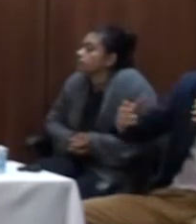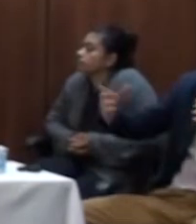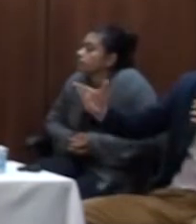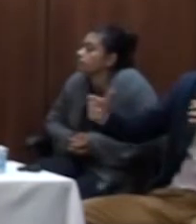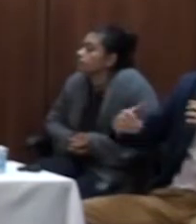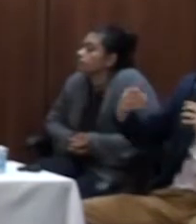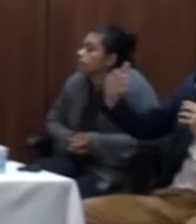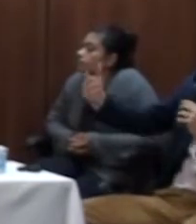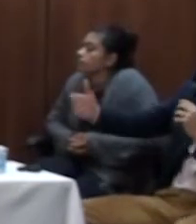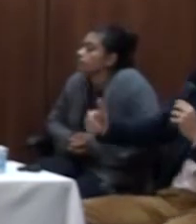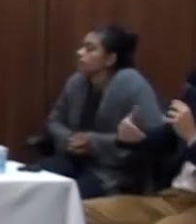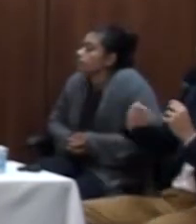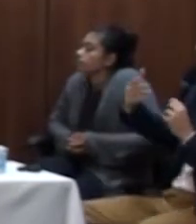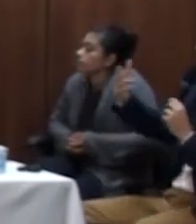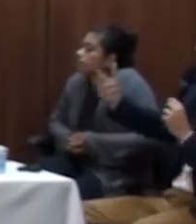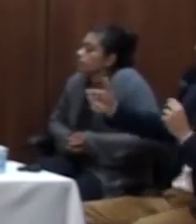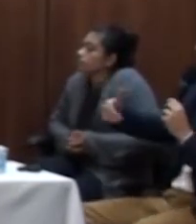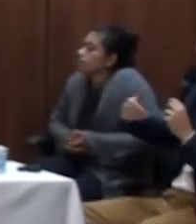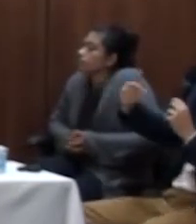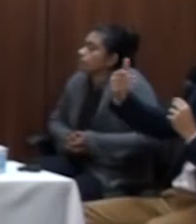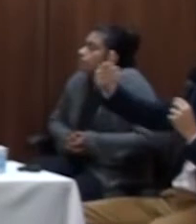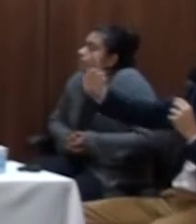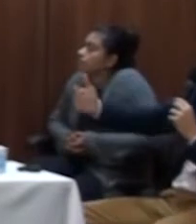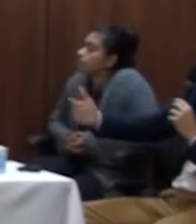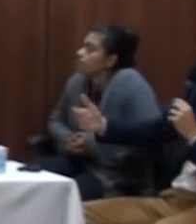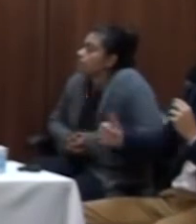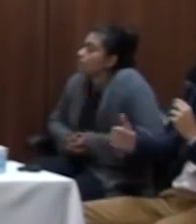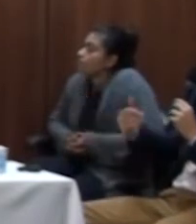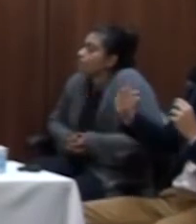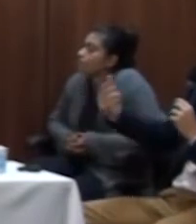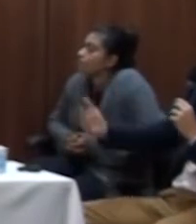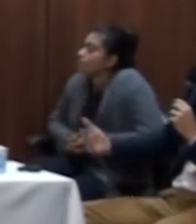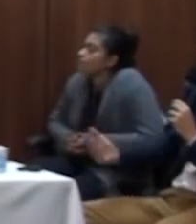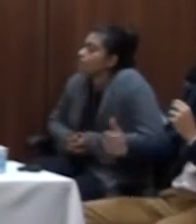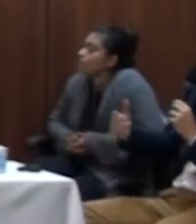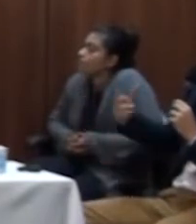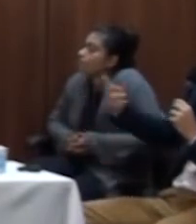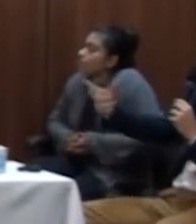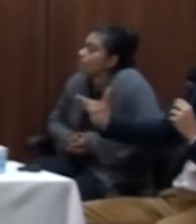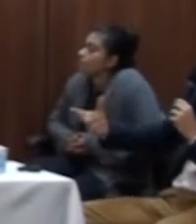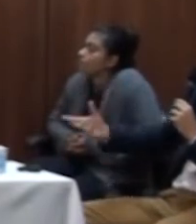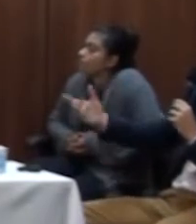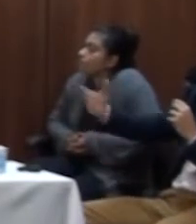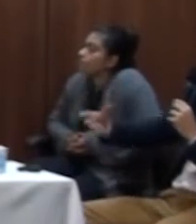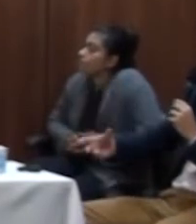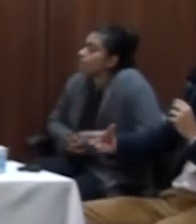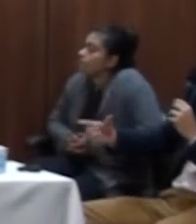após aquele período em que a pessoa passa por um acompanhamento, enfim, que tem aqueles 2 anos de acompanhamento psicológico, se submete à hormonioterapia,